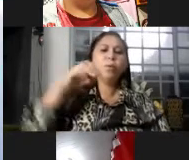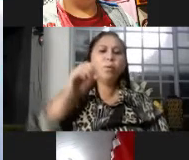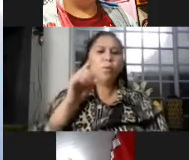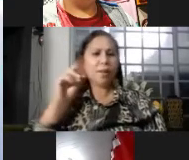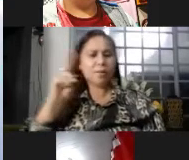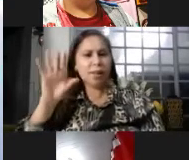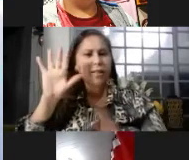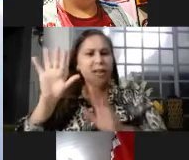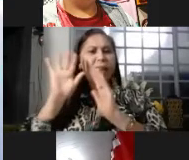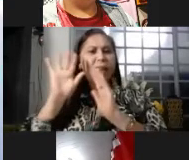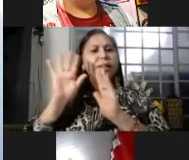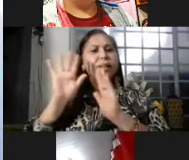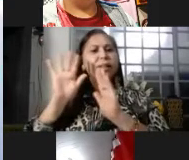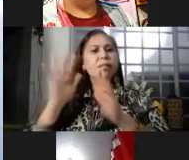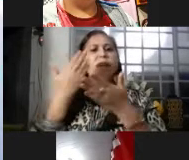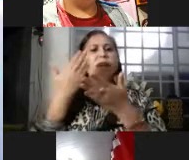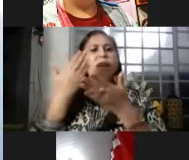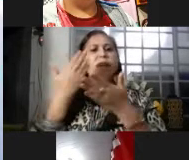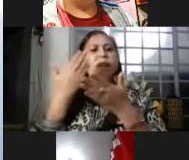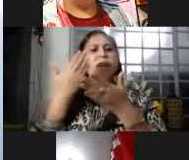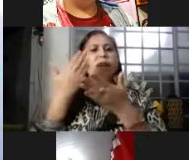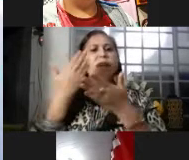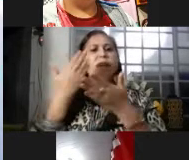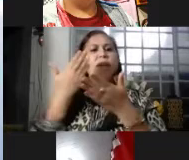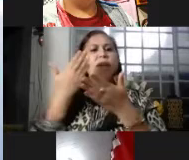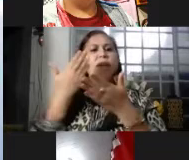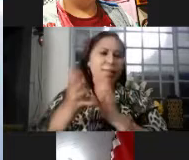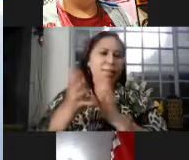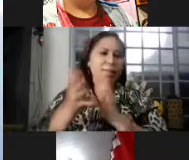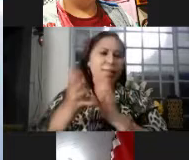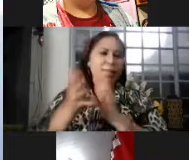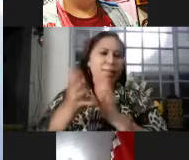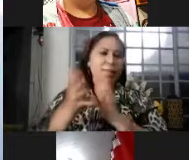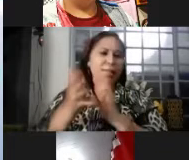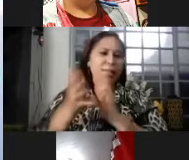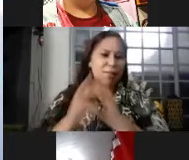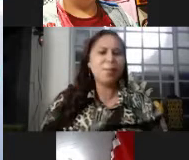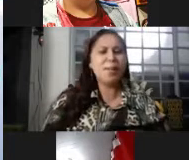módulo 4, né? Deixa ele lá quietinho, que é o de tradutor e intérprete de Libras. Esse